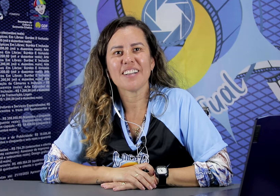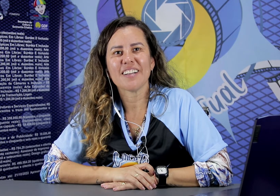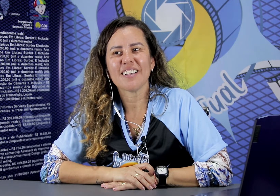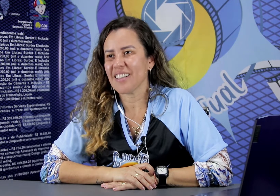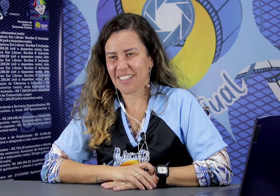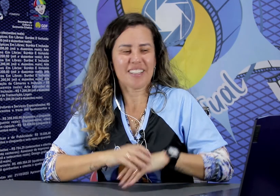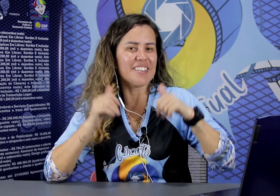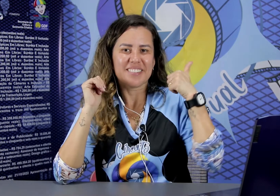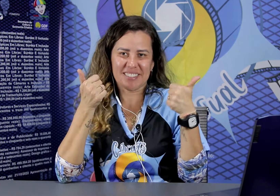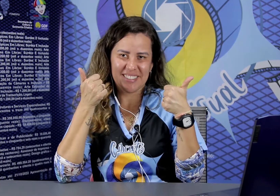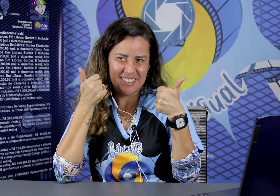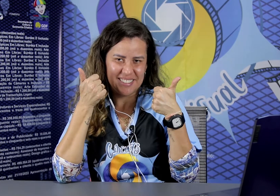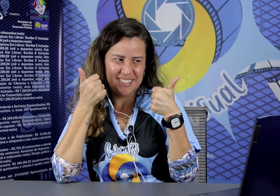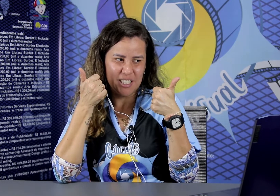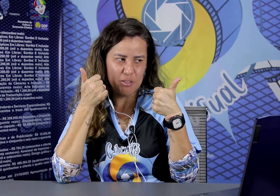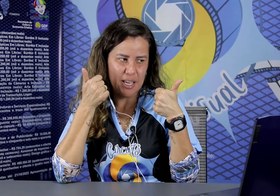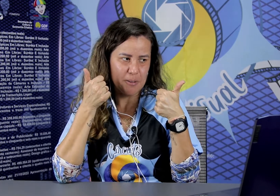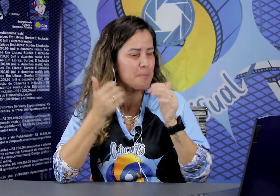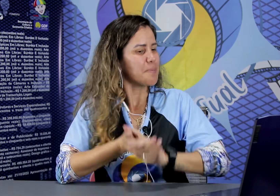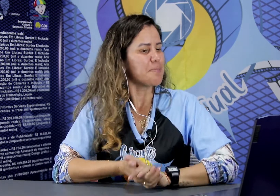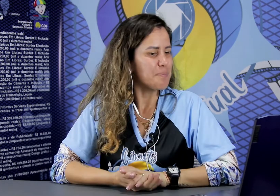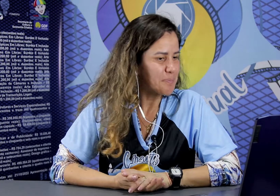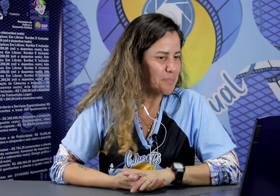Foi, obrigado. Deu certo.